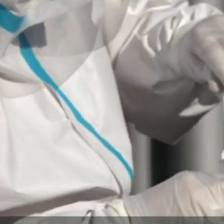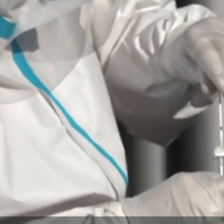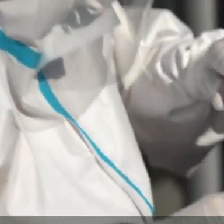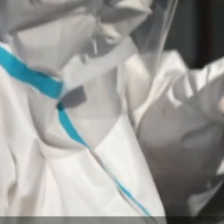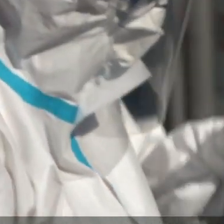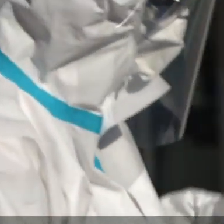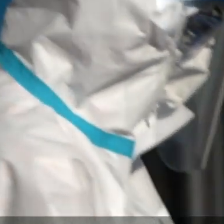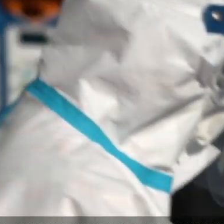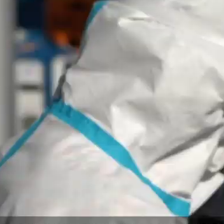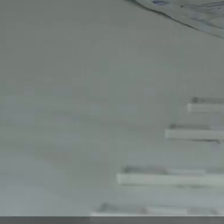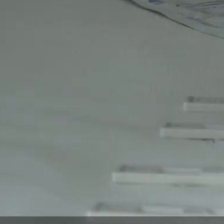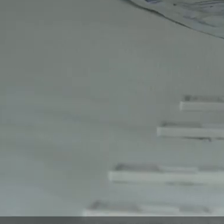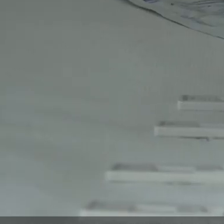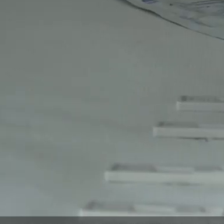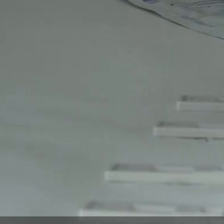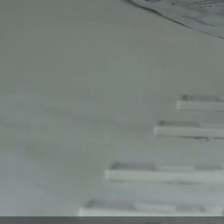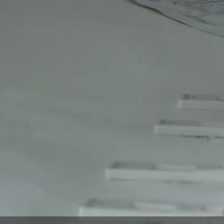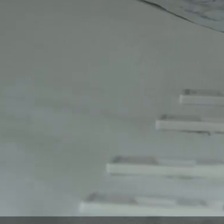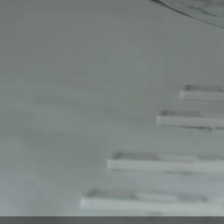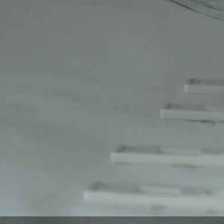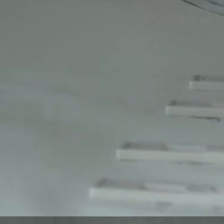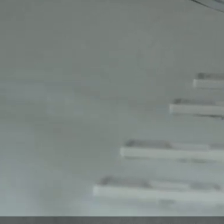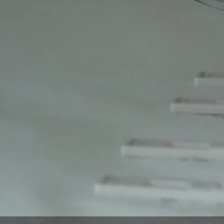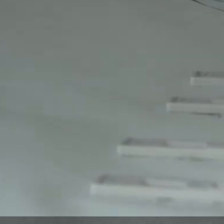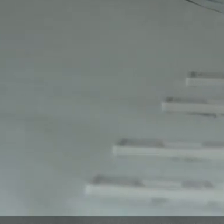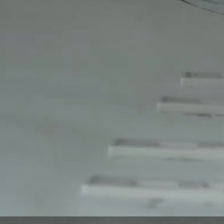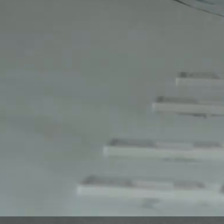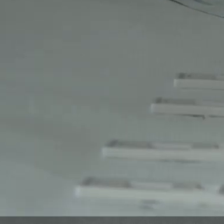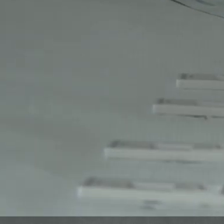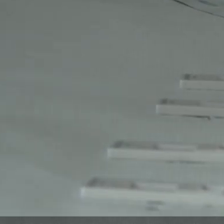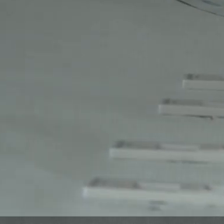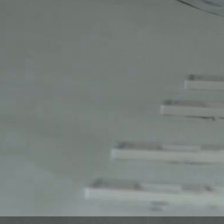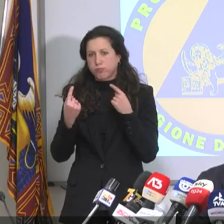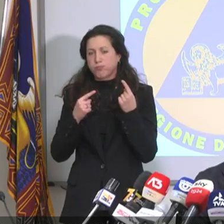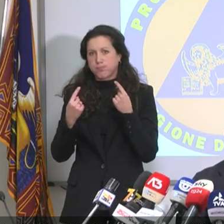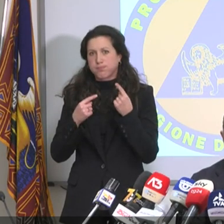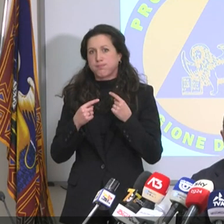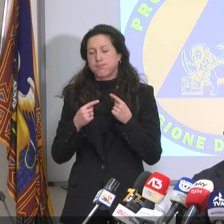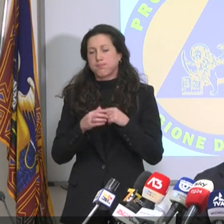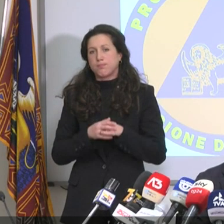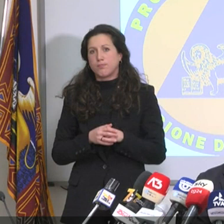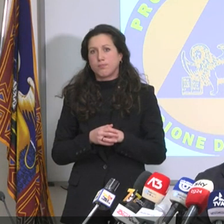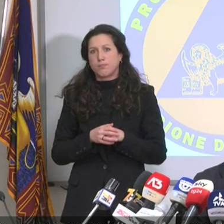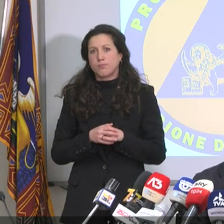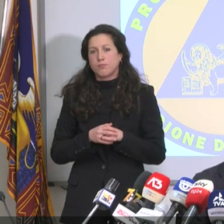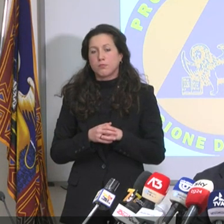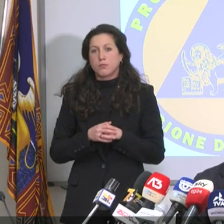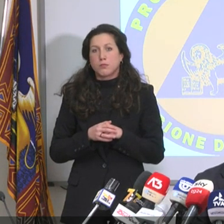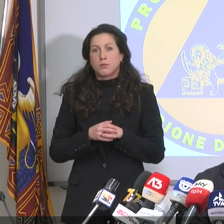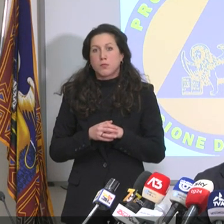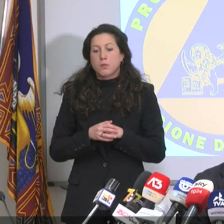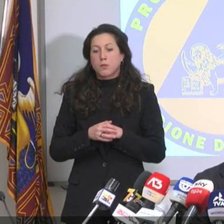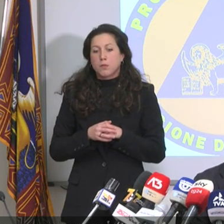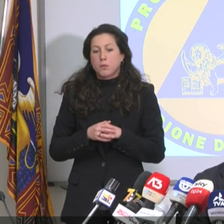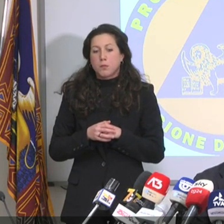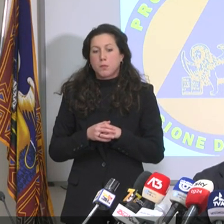dei tamponi, la situazione in Veneto è grave. Lo dice il presidente della regione nel giorno che precede l'entrata in vigore dell'ordinanza che limita la